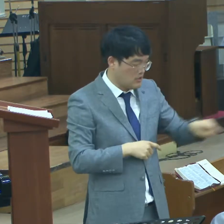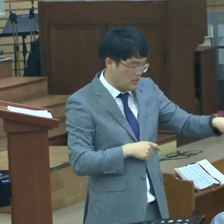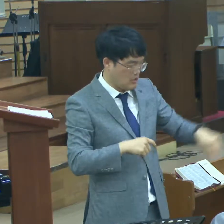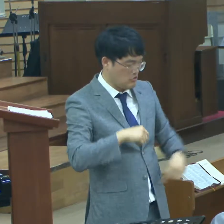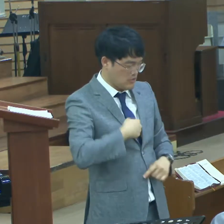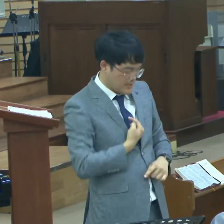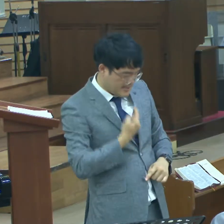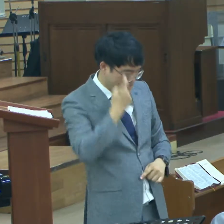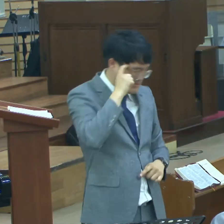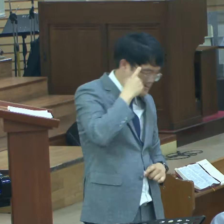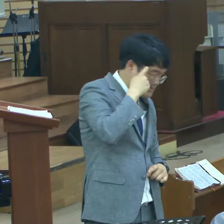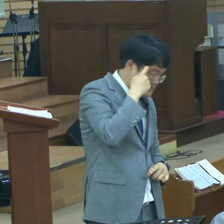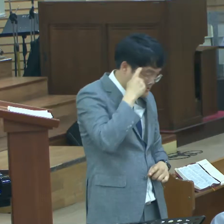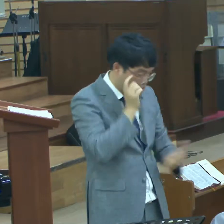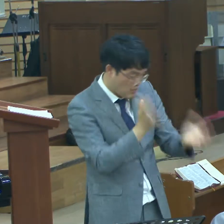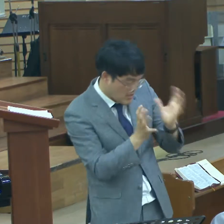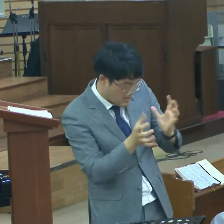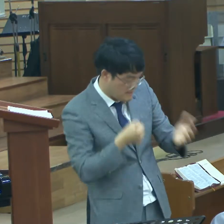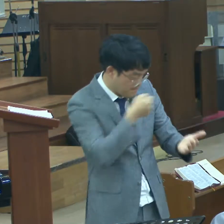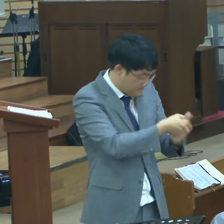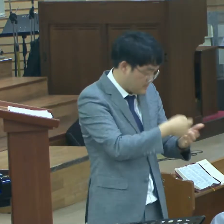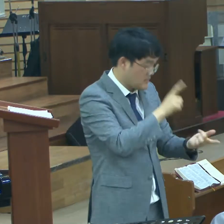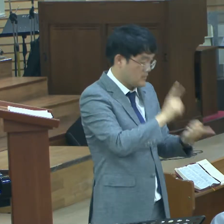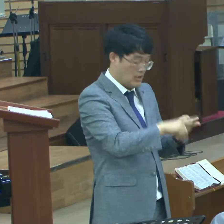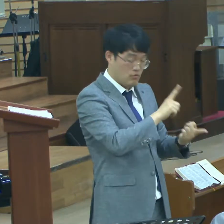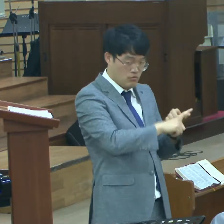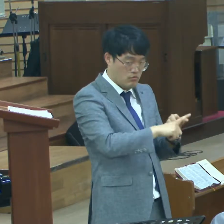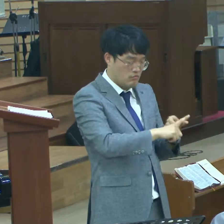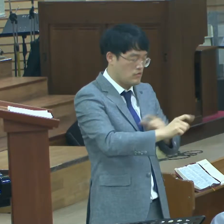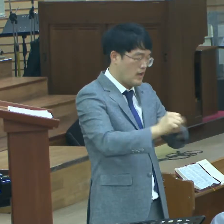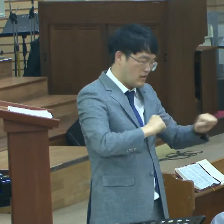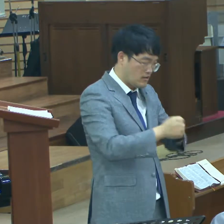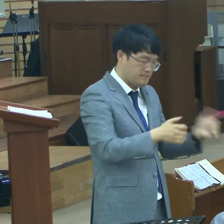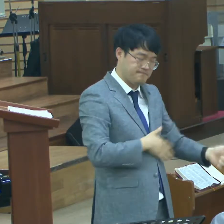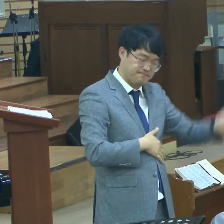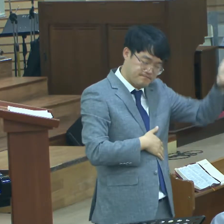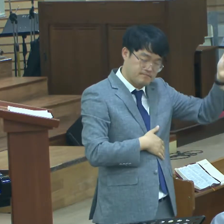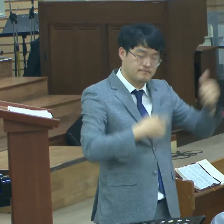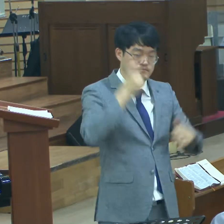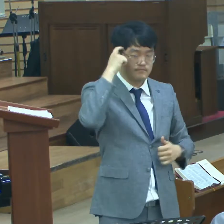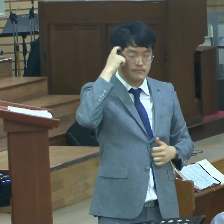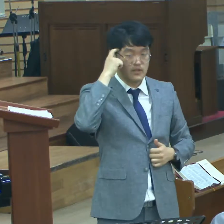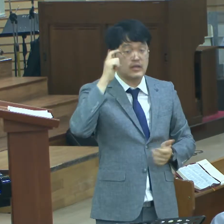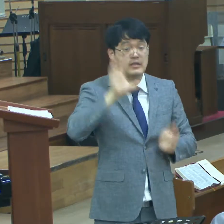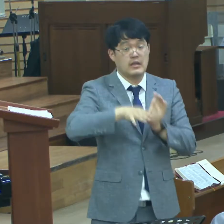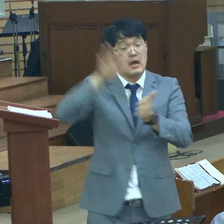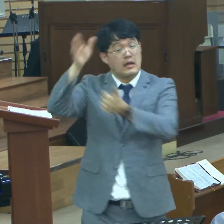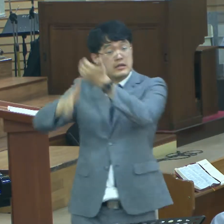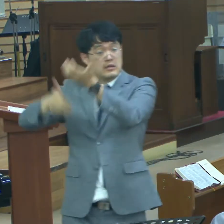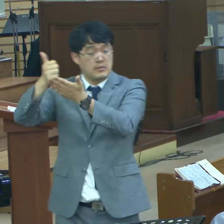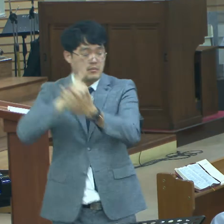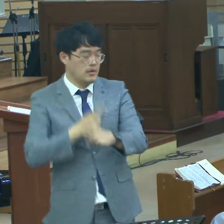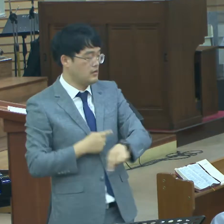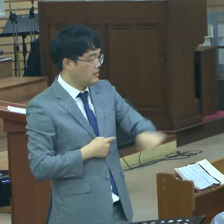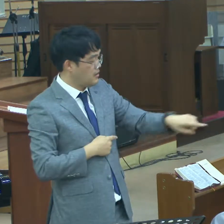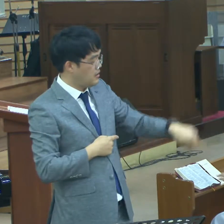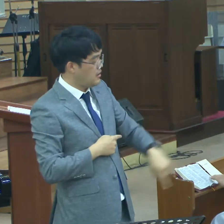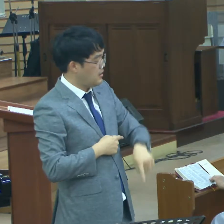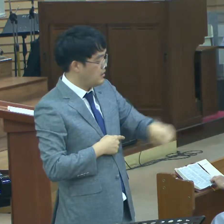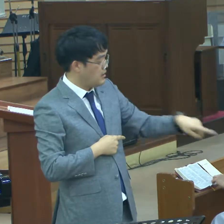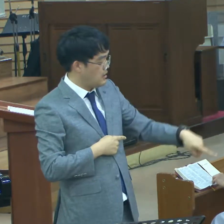라고 판단을 하고 움직였어요. 그때 하나님의 진단은 이것입니다. 17절에 너희 패역함이